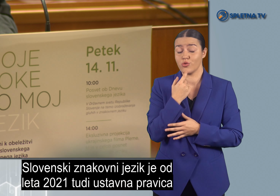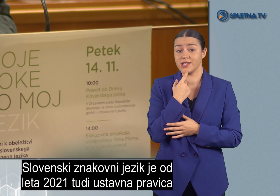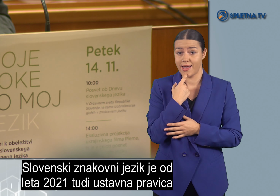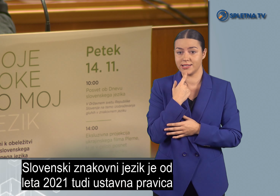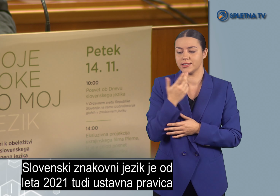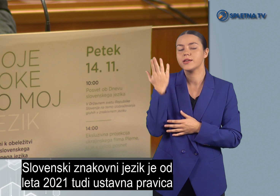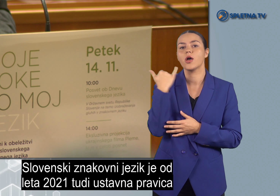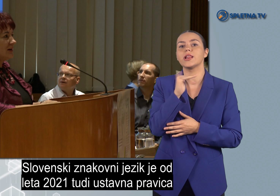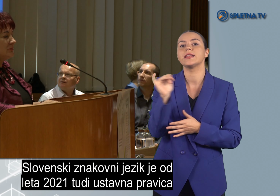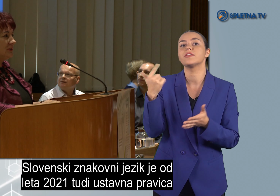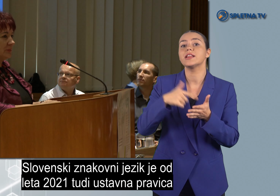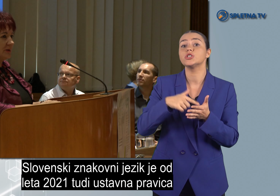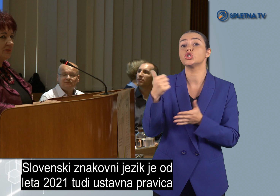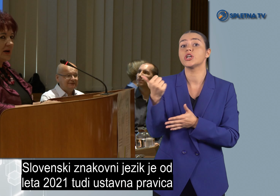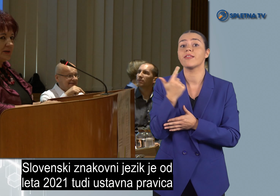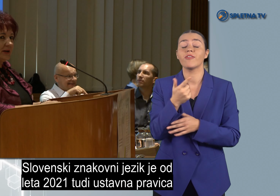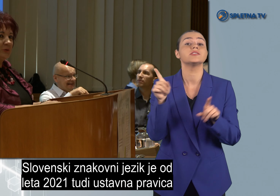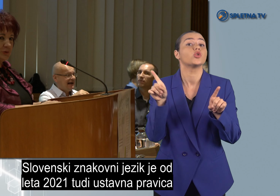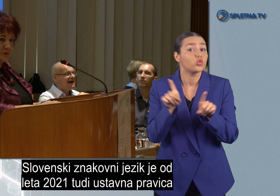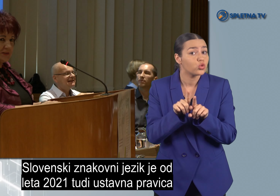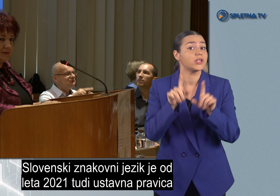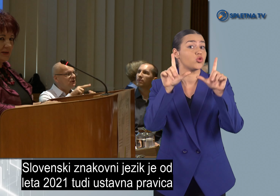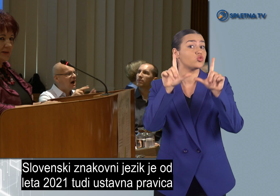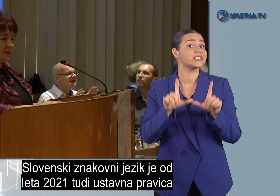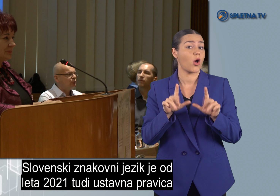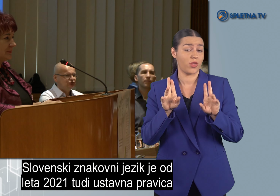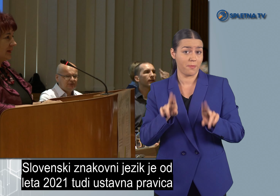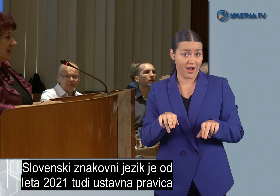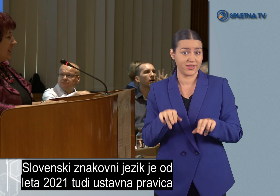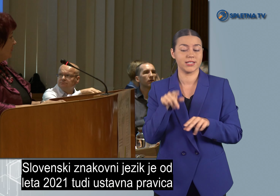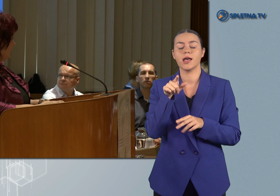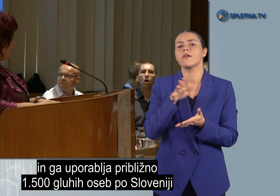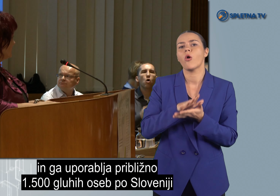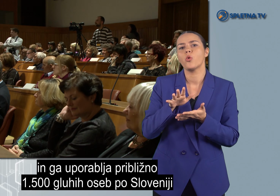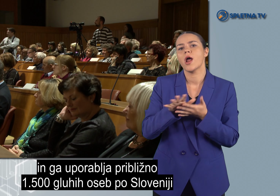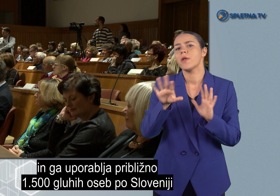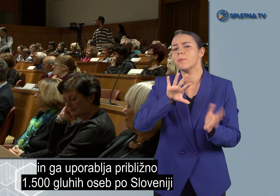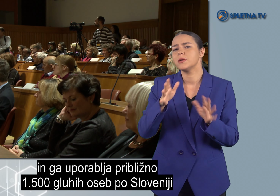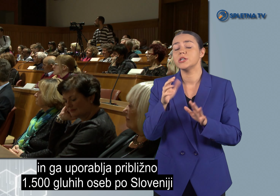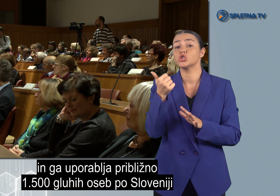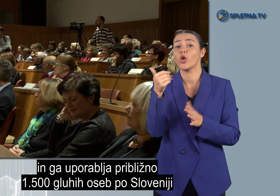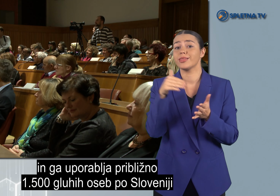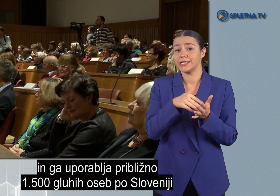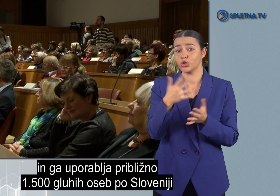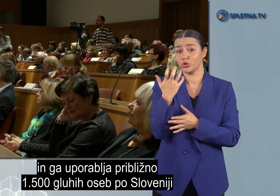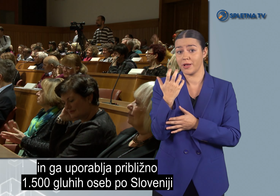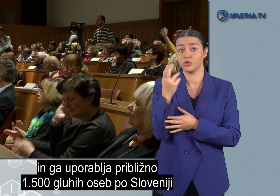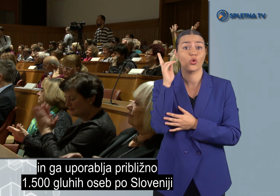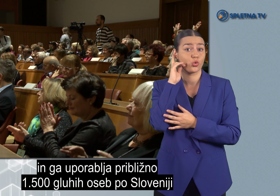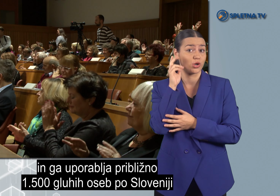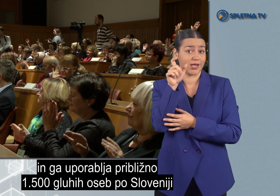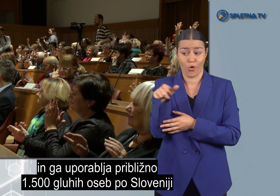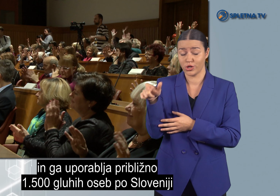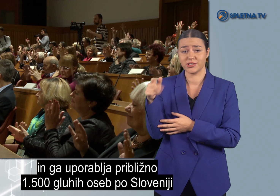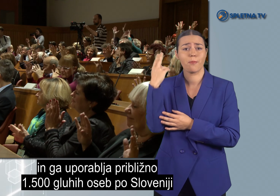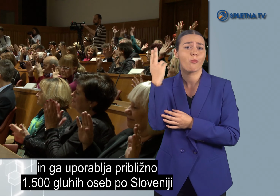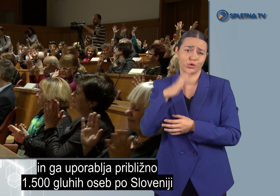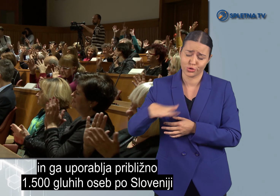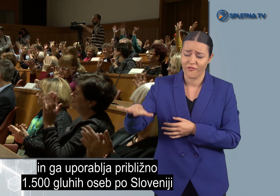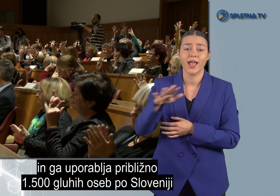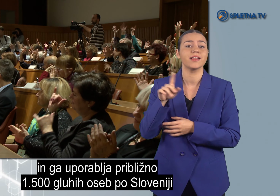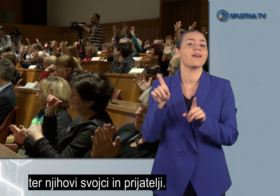znakovni jezik je od leta 2021 tudi ustavna pravica in ga uporablja približno 1500 gluhih oseb po